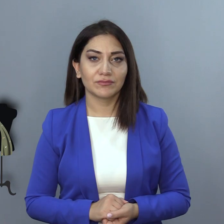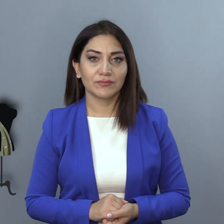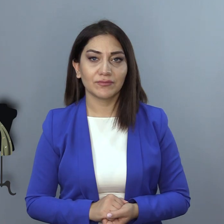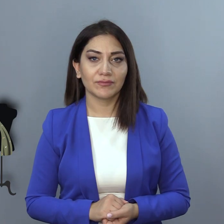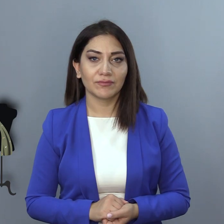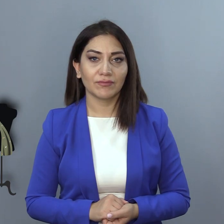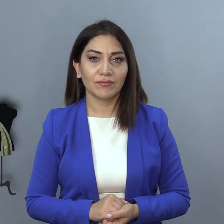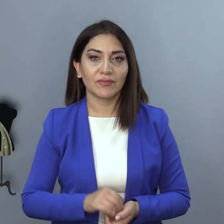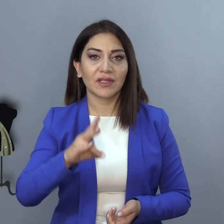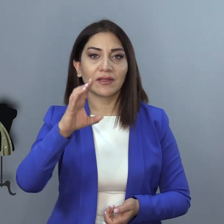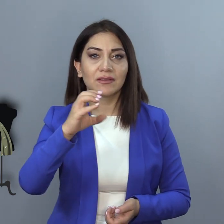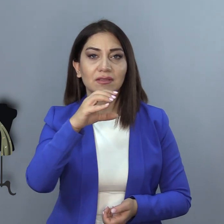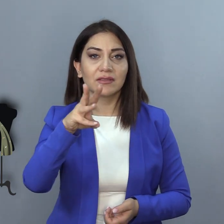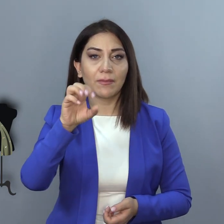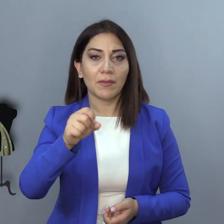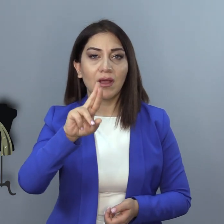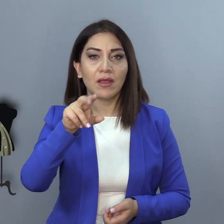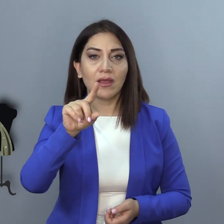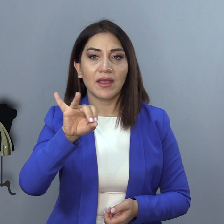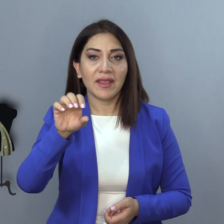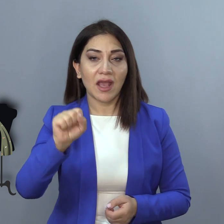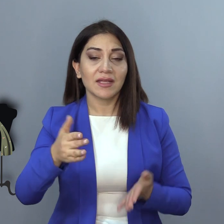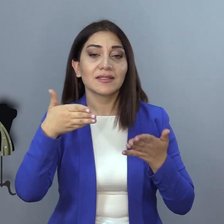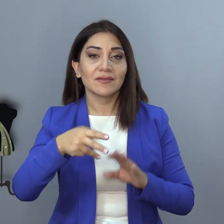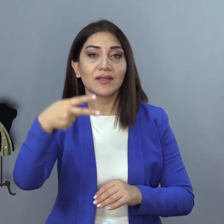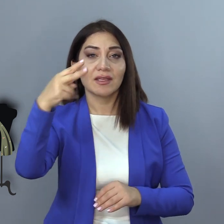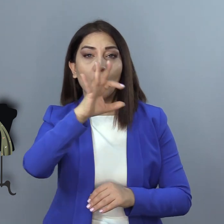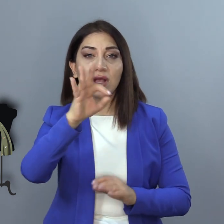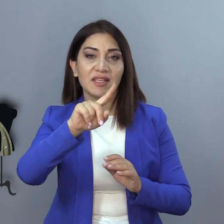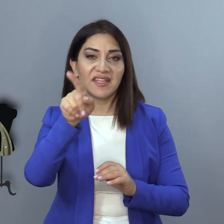Նեսմա յահիյա ծնդել է երկու հազար թվականին։